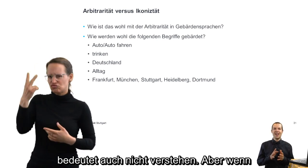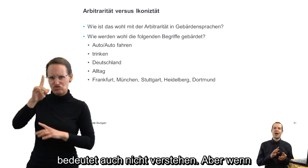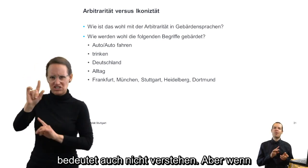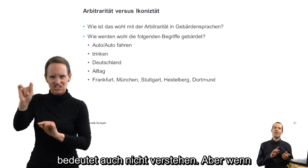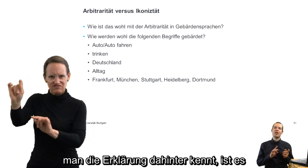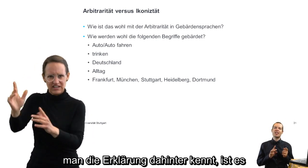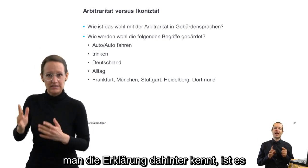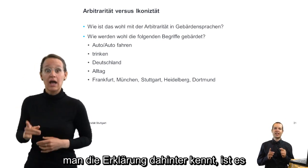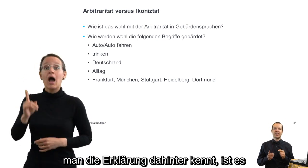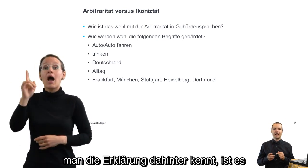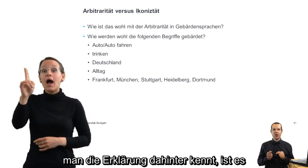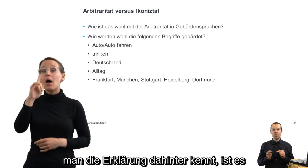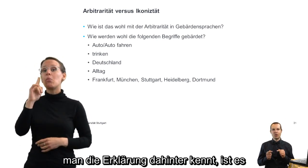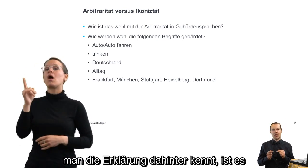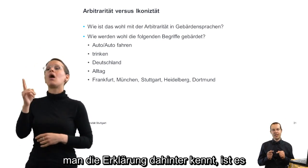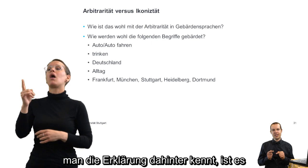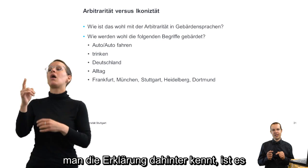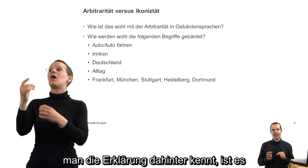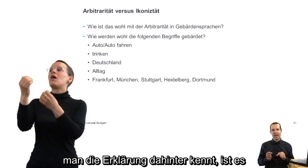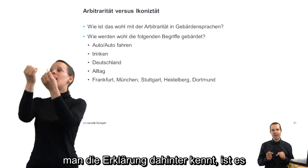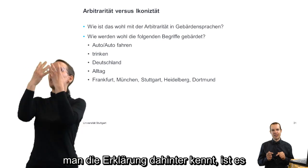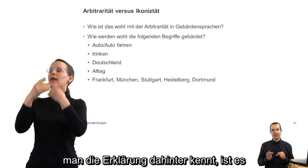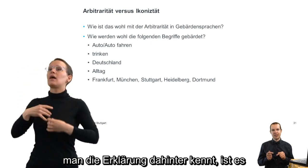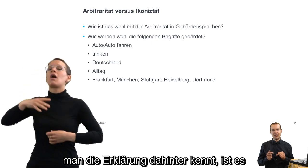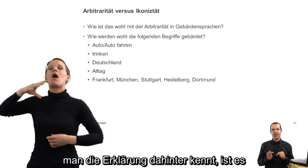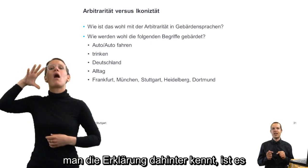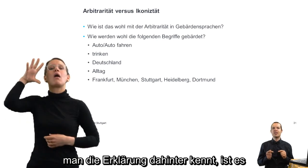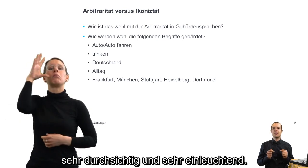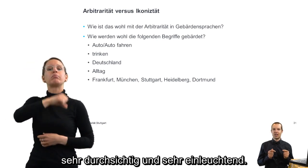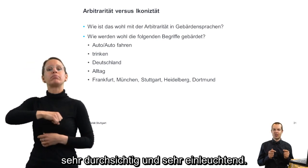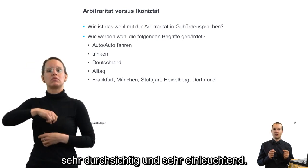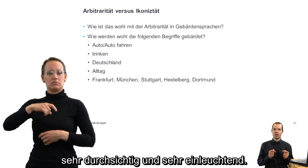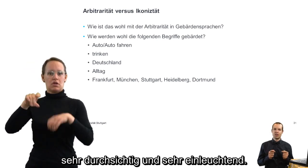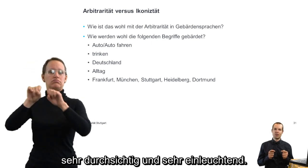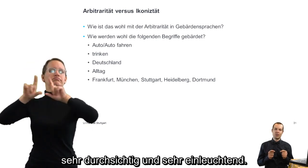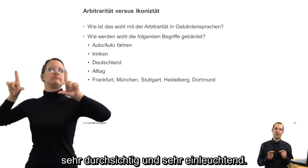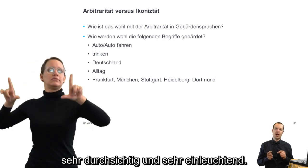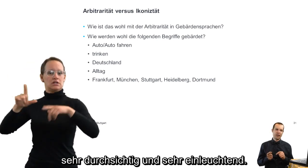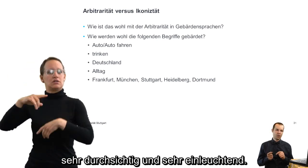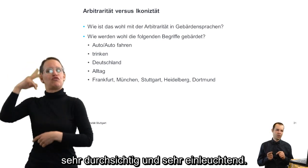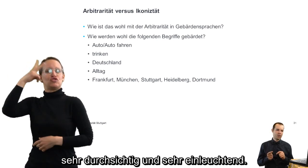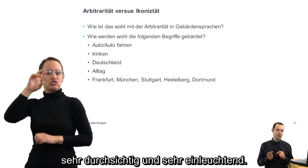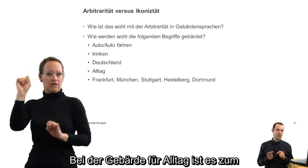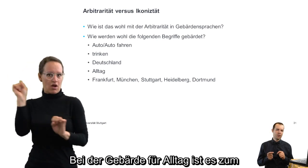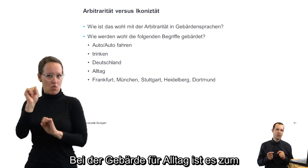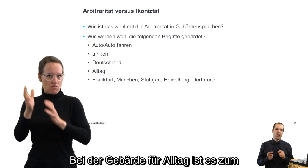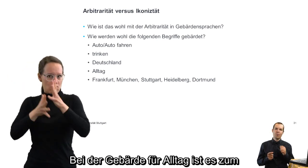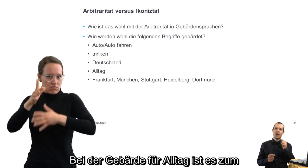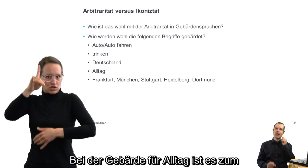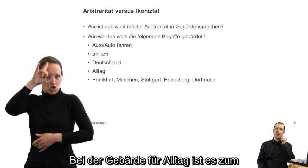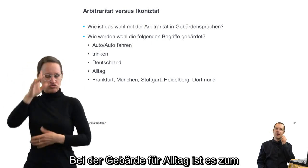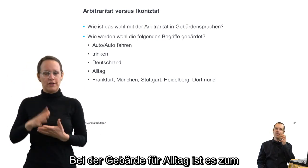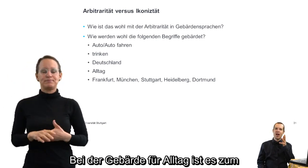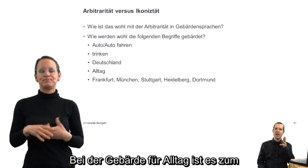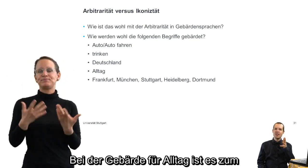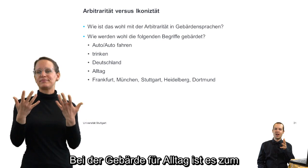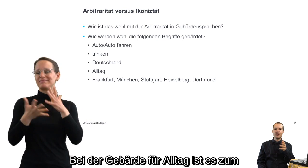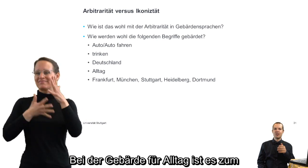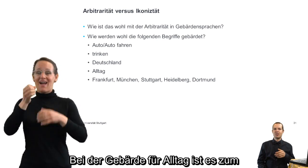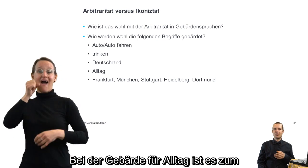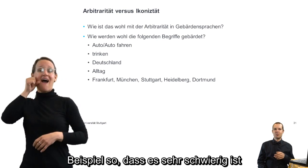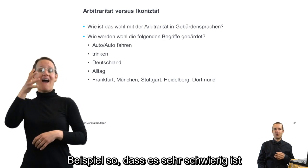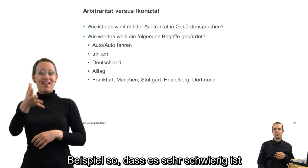Aber wenn man die Erklärung dahinter kennt, ist es sehr durchsichtig und sehr einleuchtend. Bei der Gebärde für